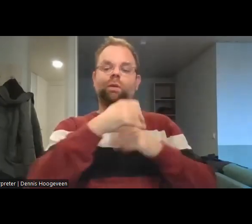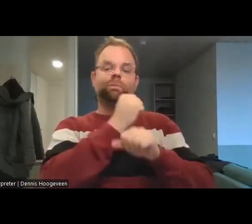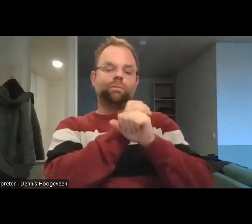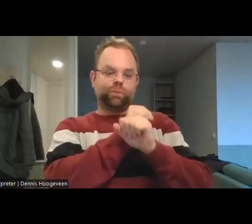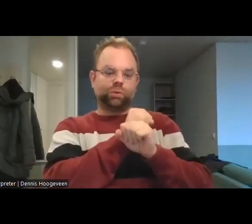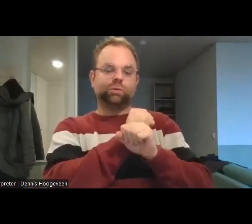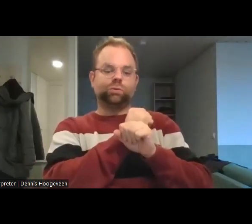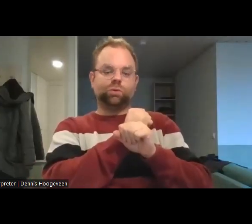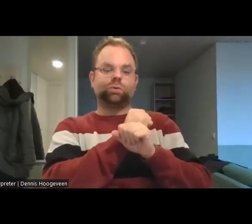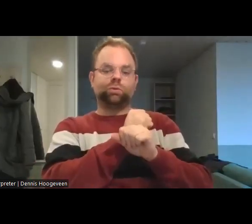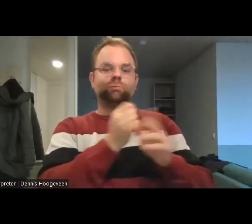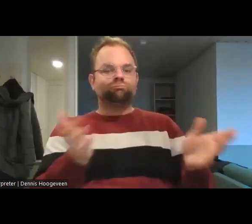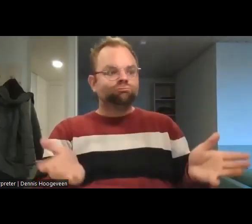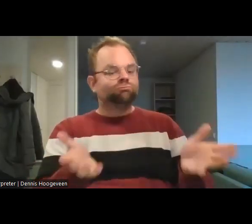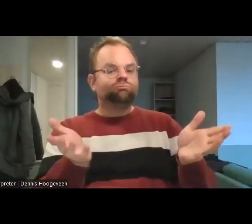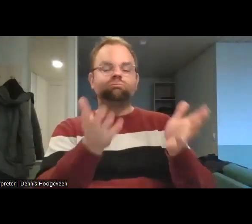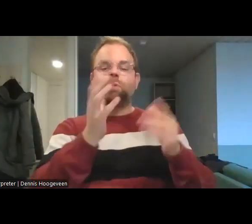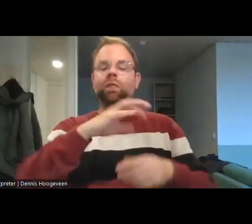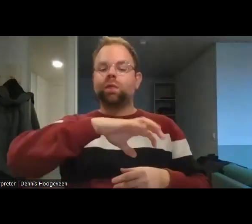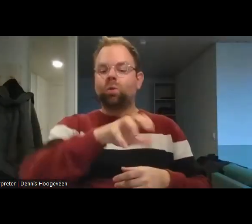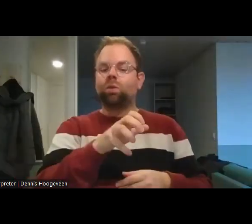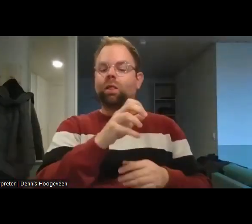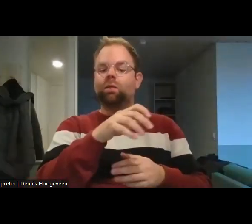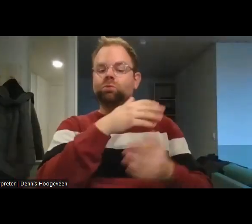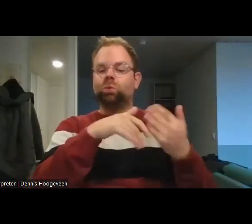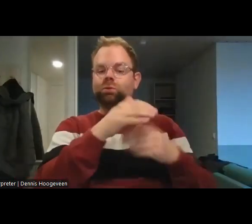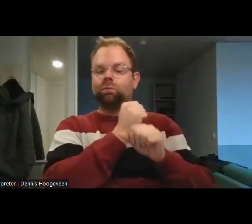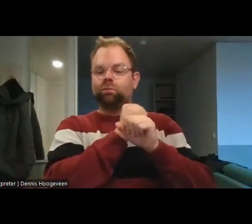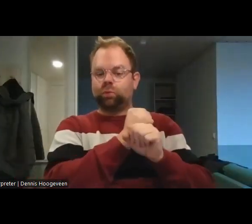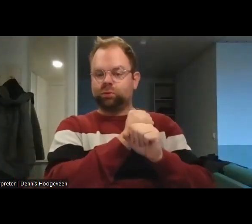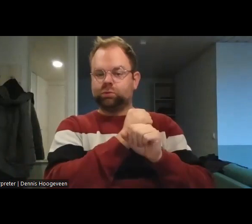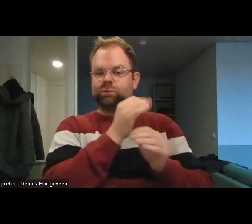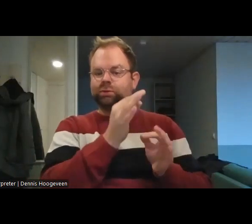l'accès pour les réfugiés avec handicap ou apatrides avec handicap,